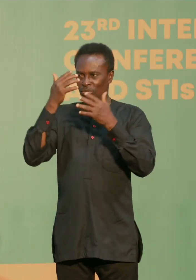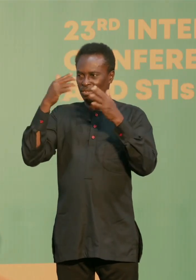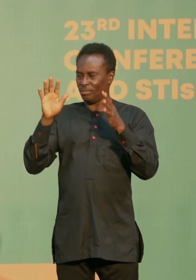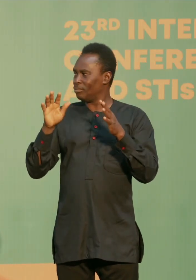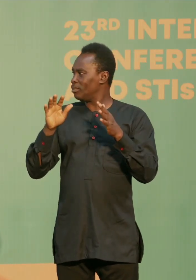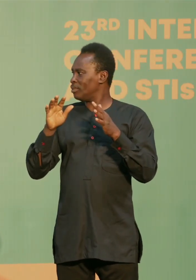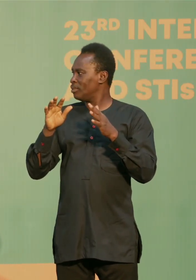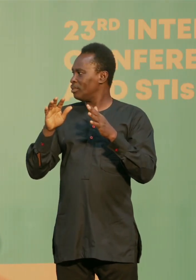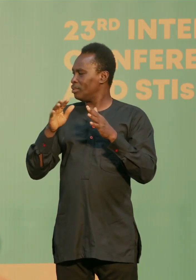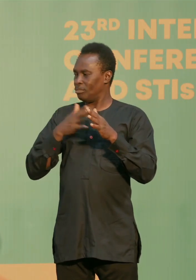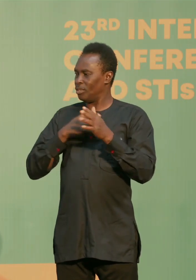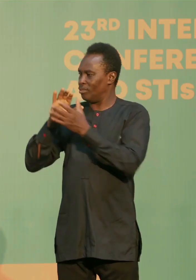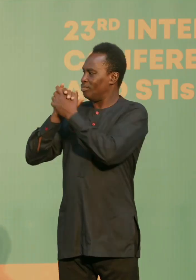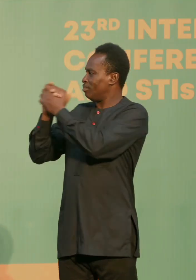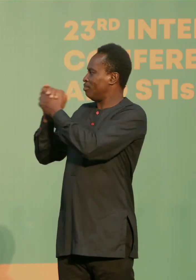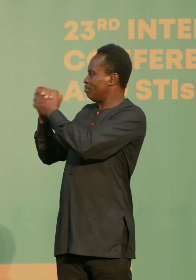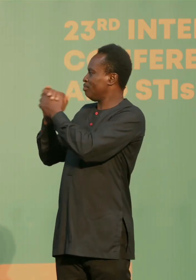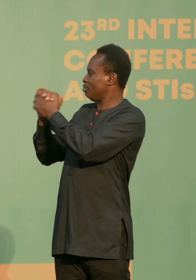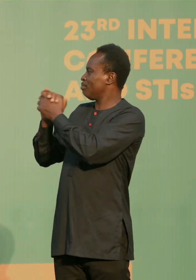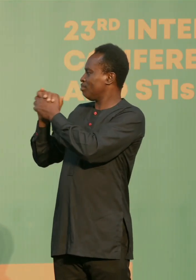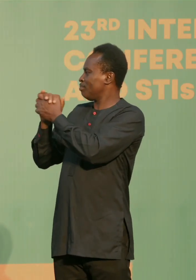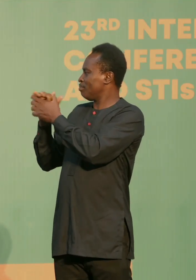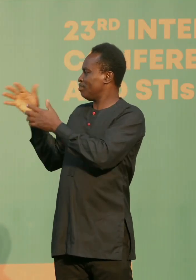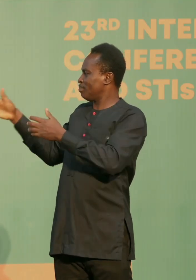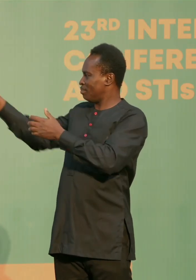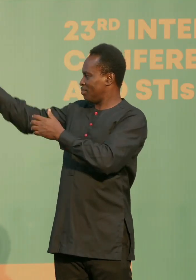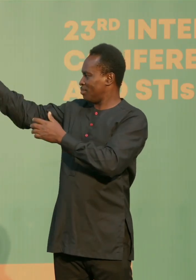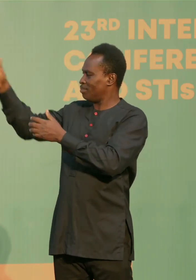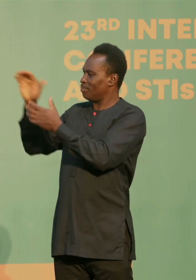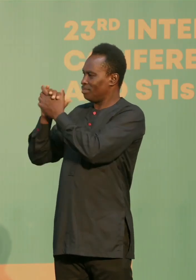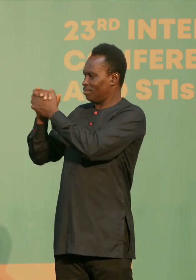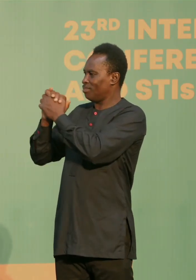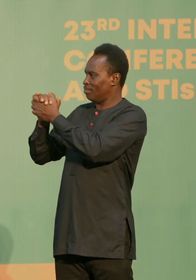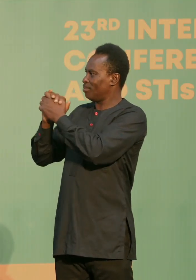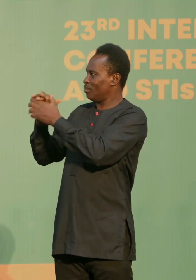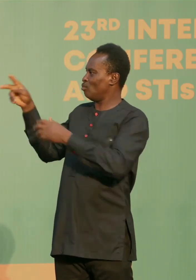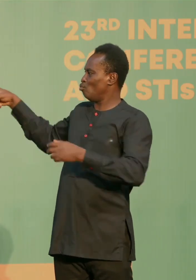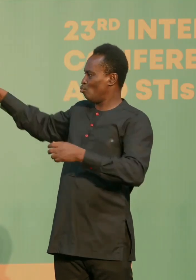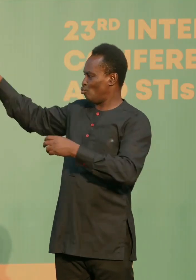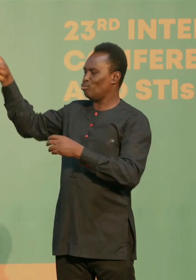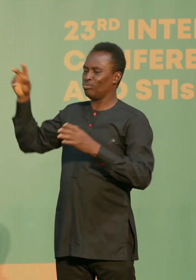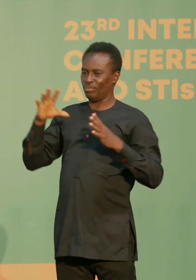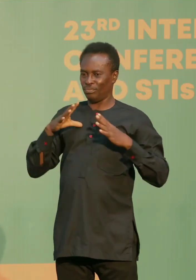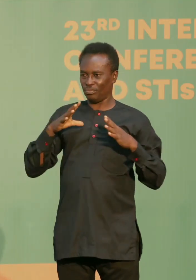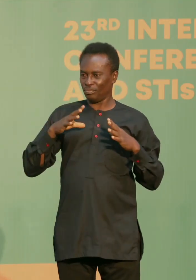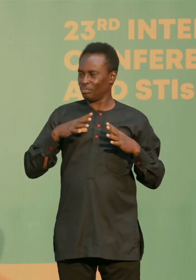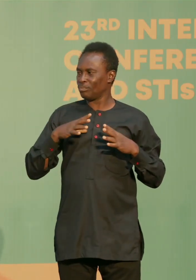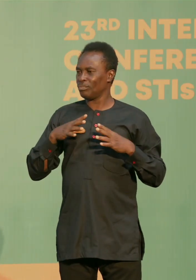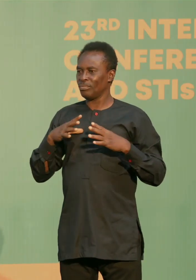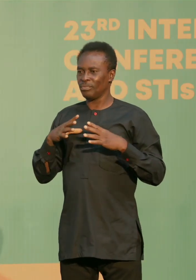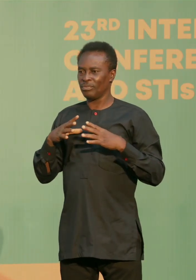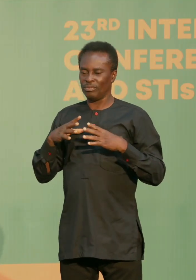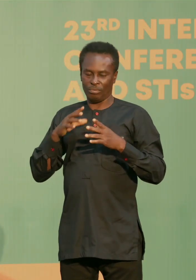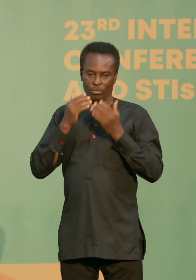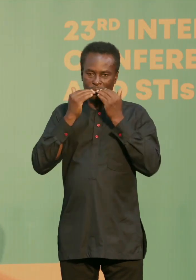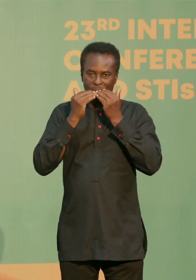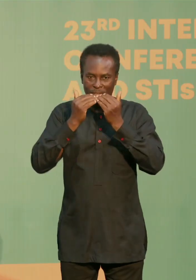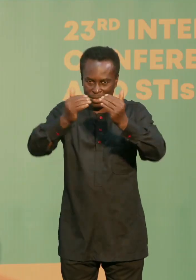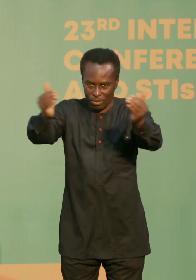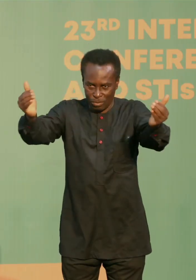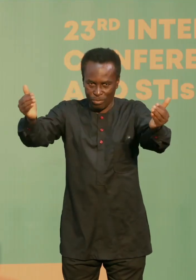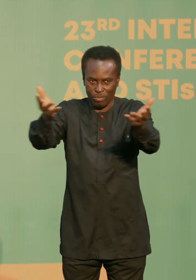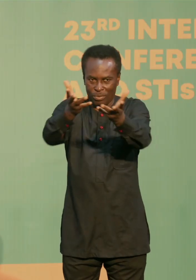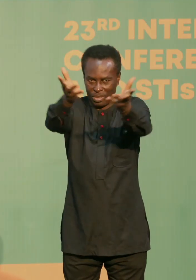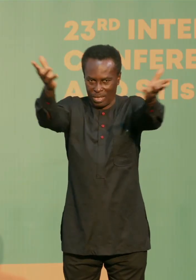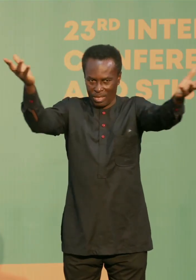Let me make a congratulations to Dr. Chirenje and Dr. Ruth, and to thank you, everybody